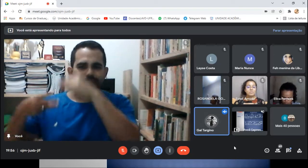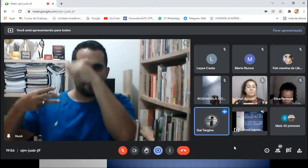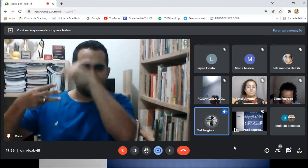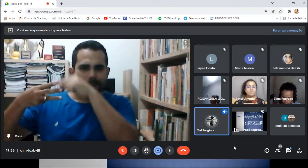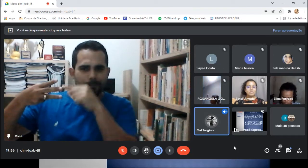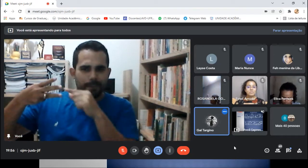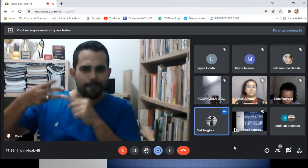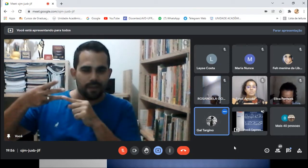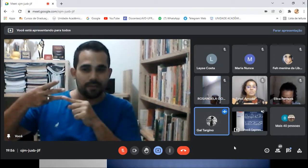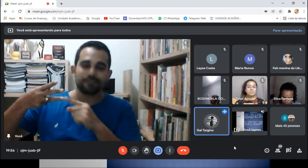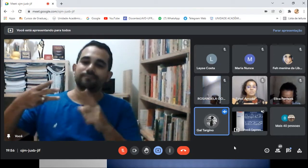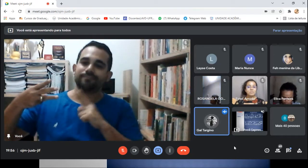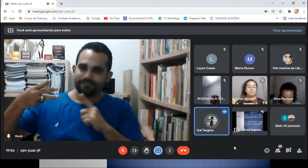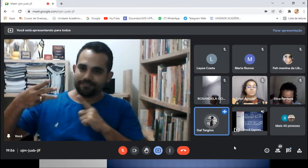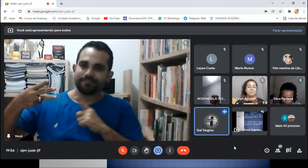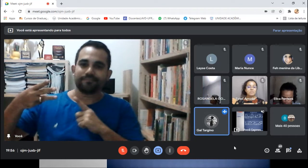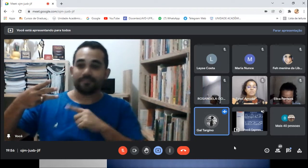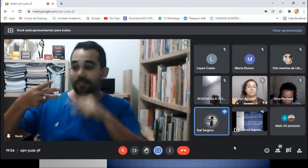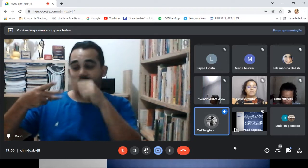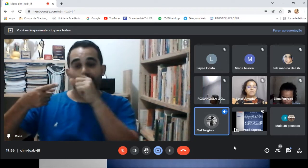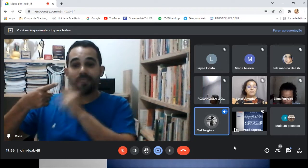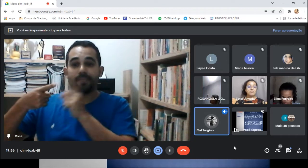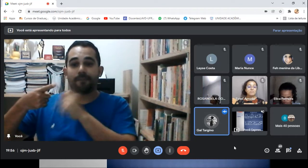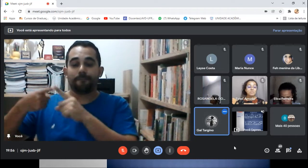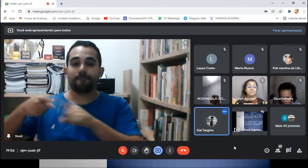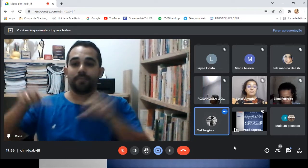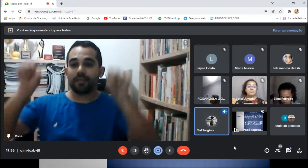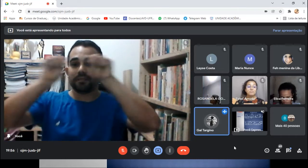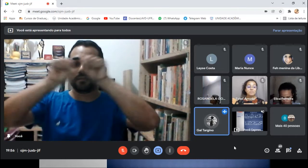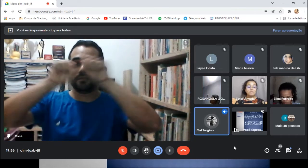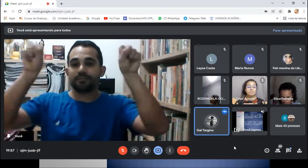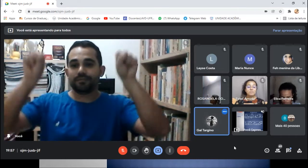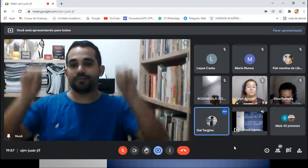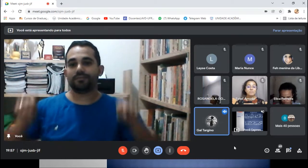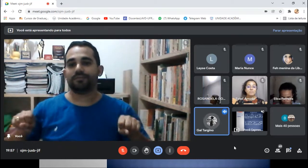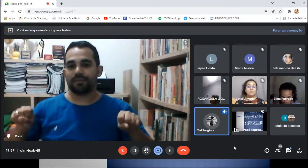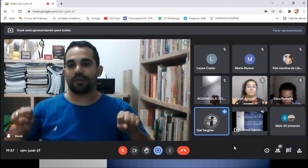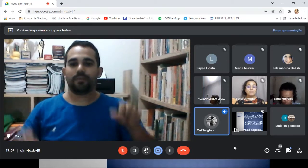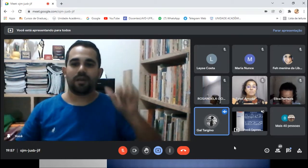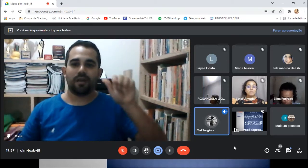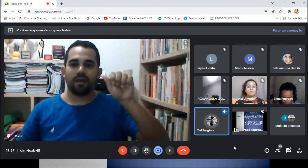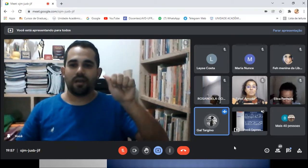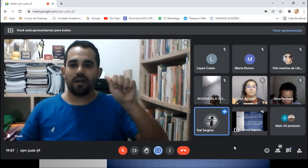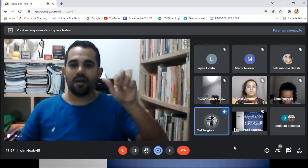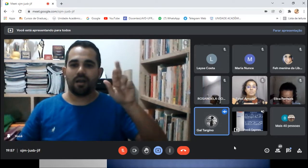sigmanologia, nós detalhamos 3 áreas que são necessárias, né?